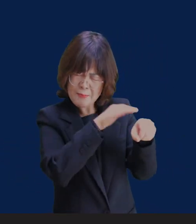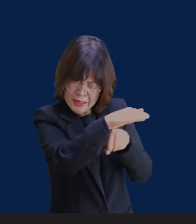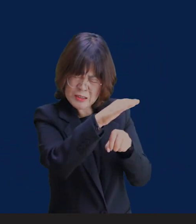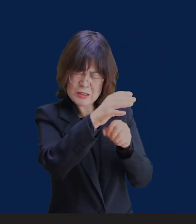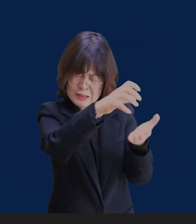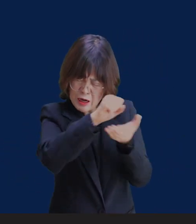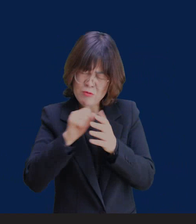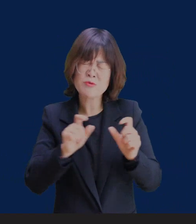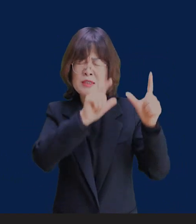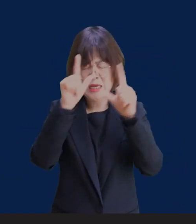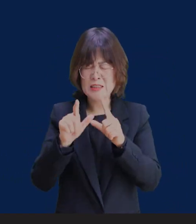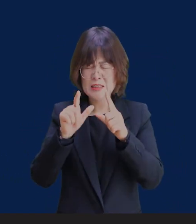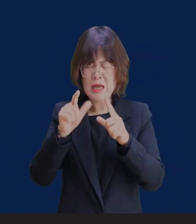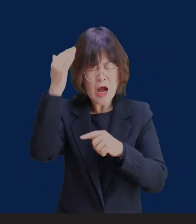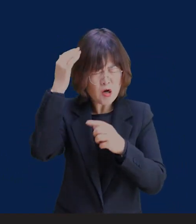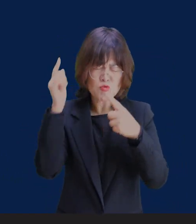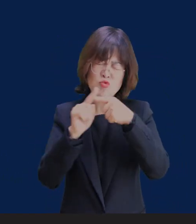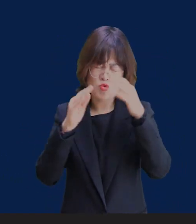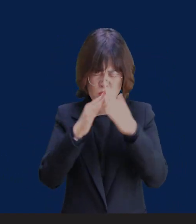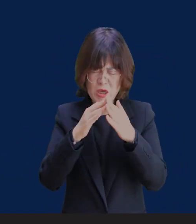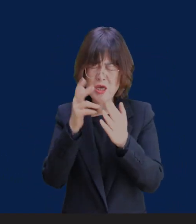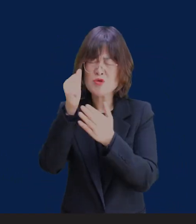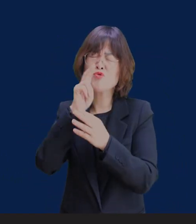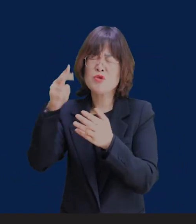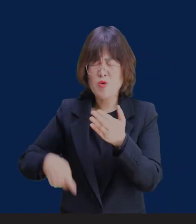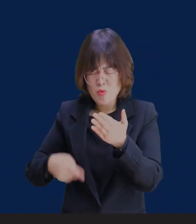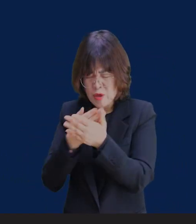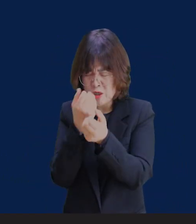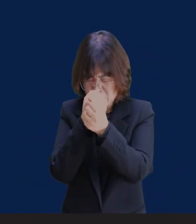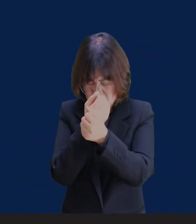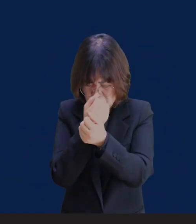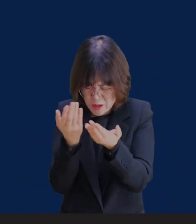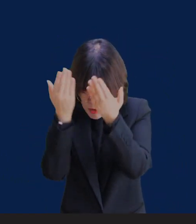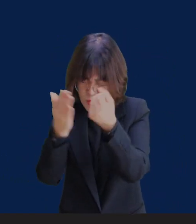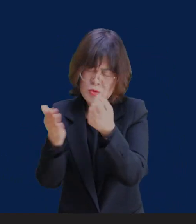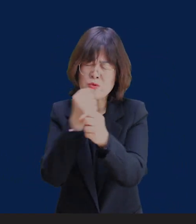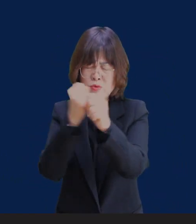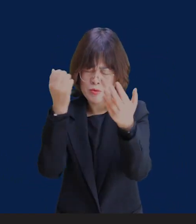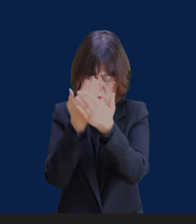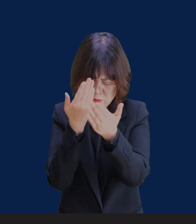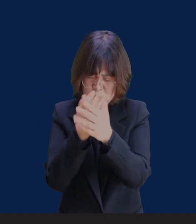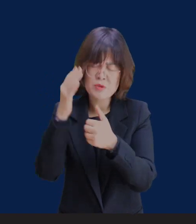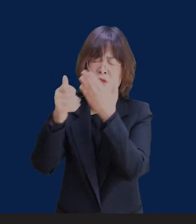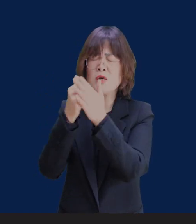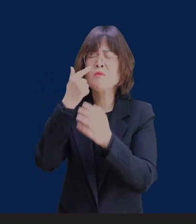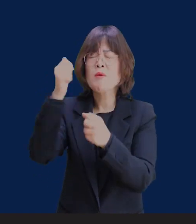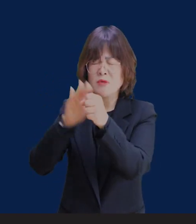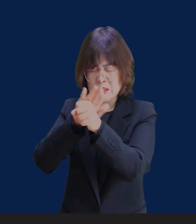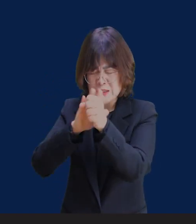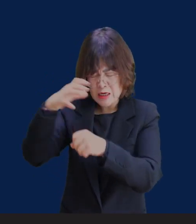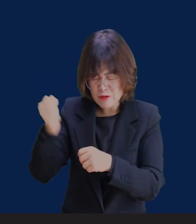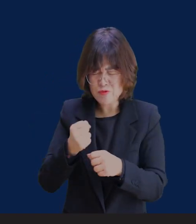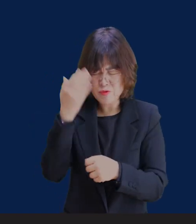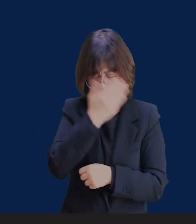아닌지요, 하나님 얘기하며 나가게 주여, 주님 용서해 주시고 주님 연결하여 주시고